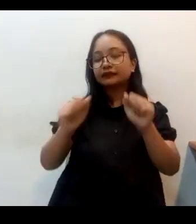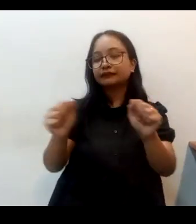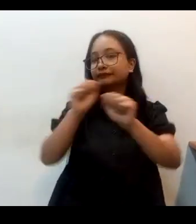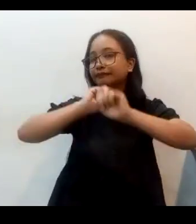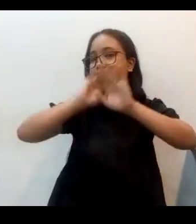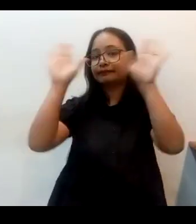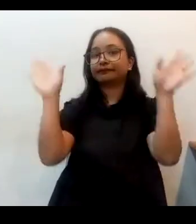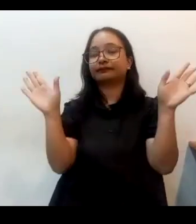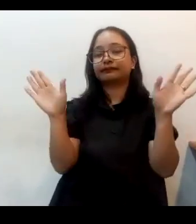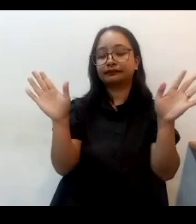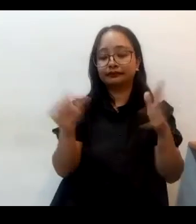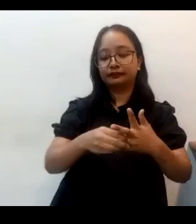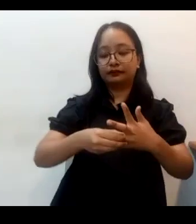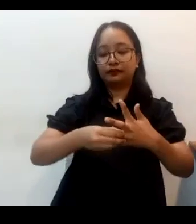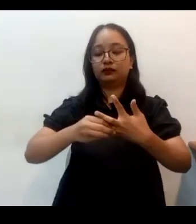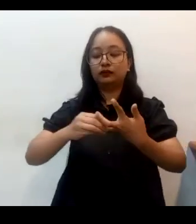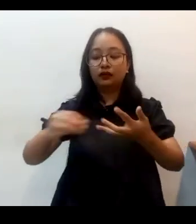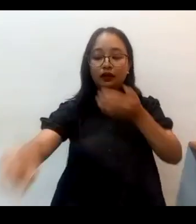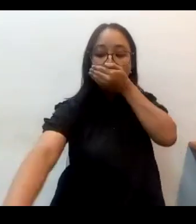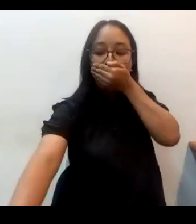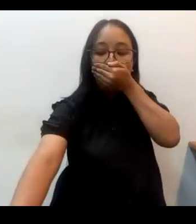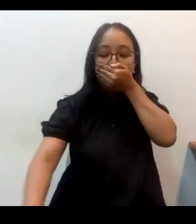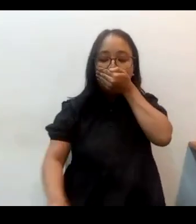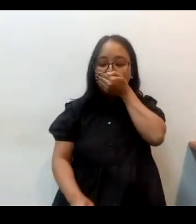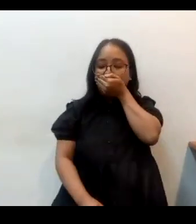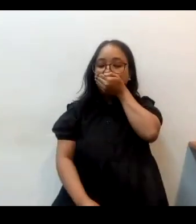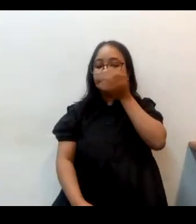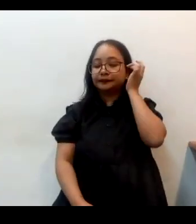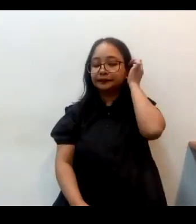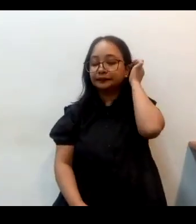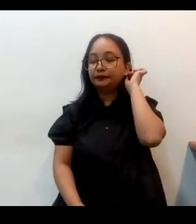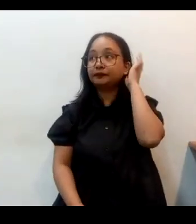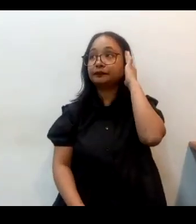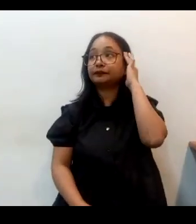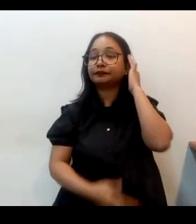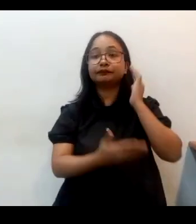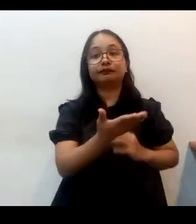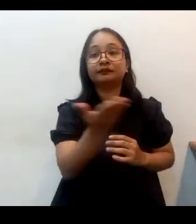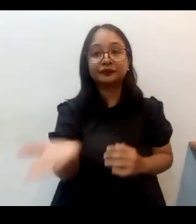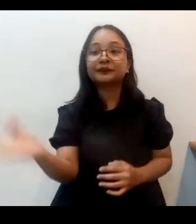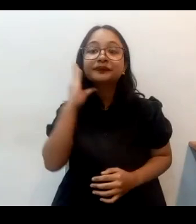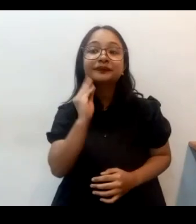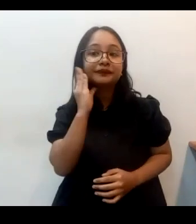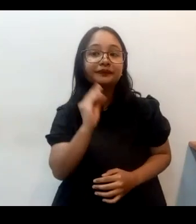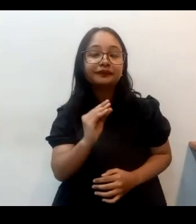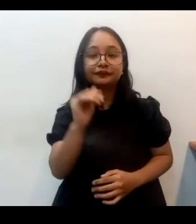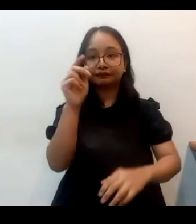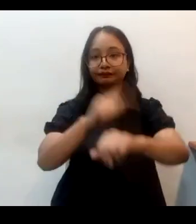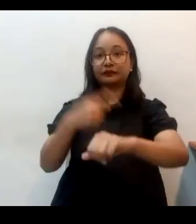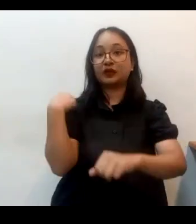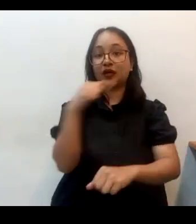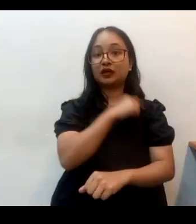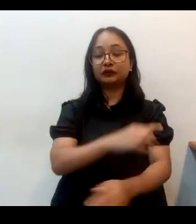ating panalangin, yung ating pong spiritual na mata ay liliwanag. Have you experienced? When we pray, we remind our